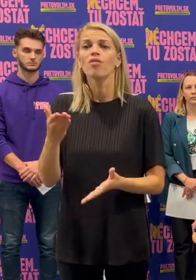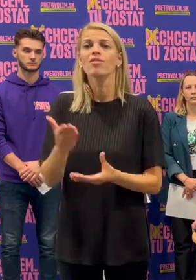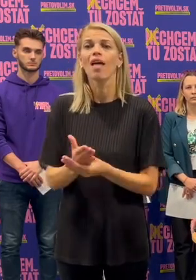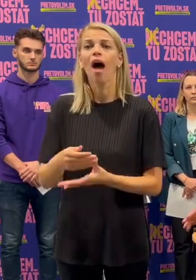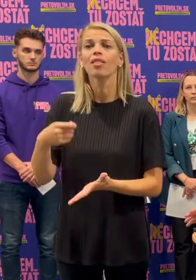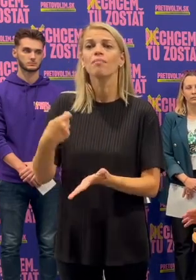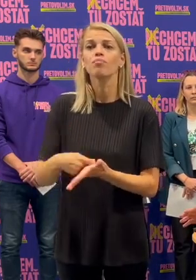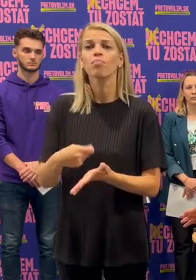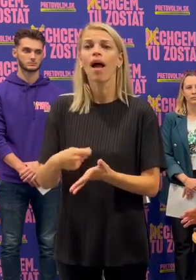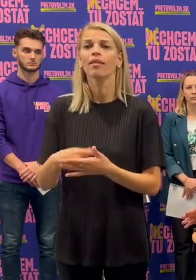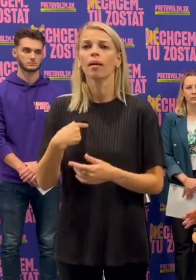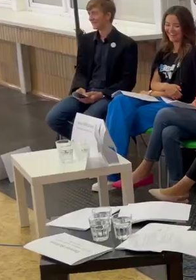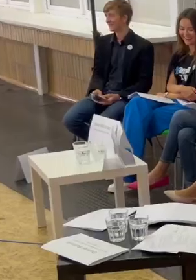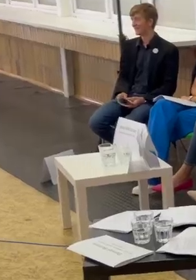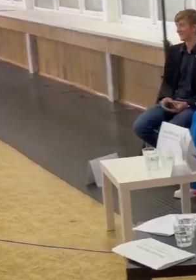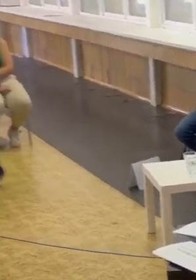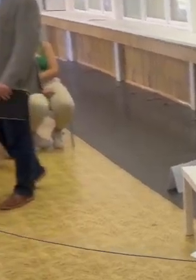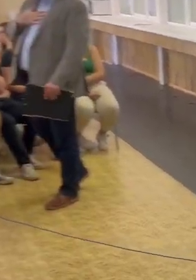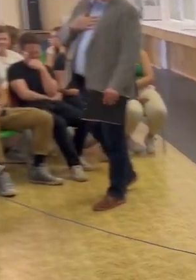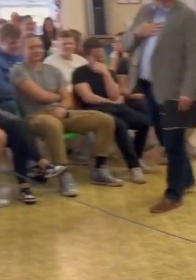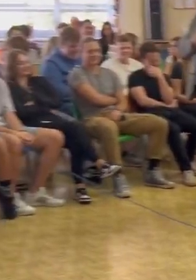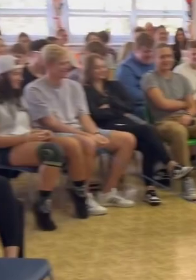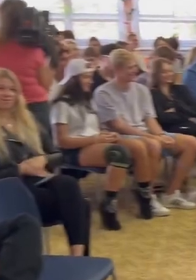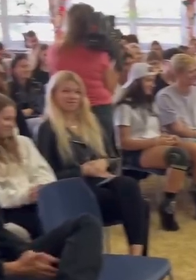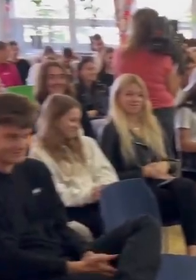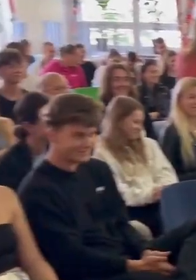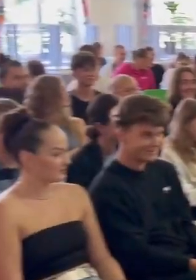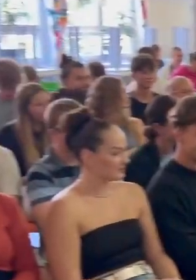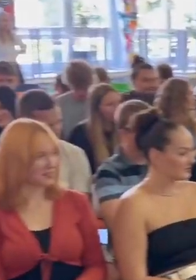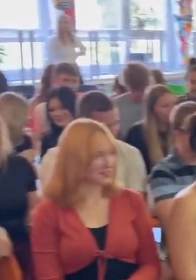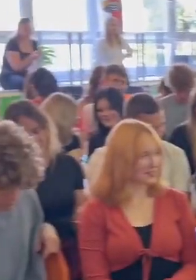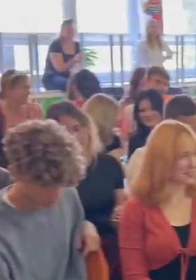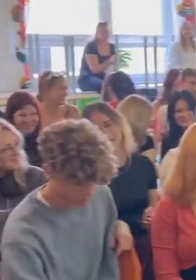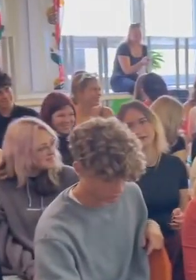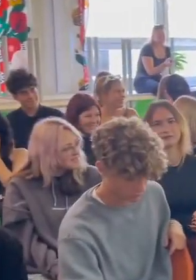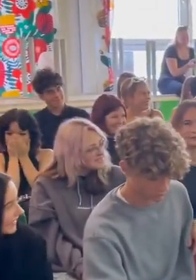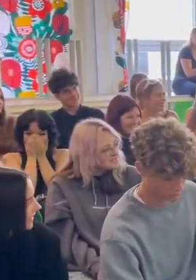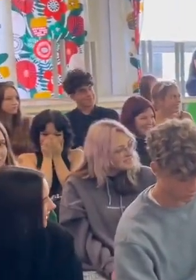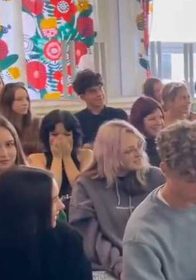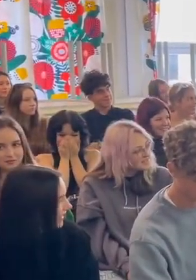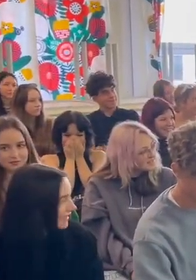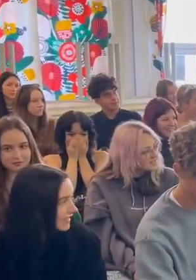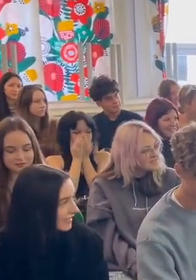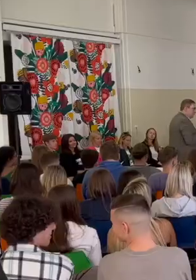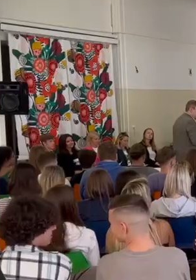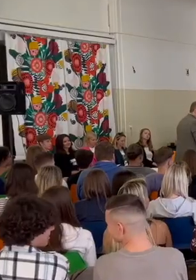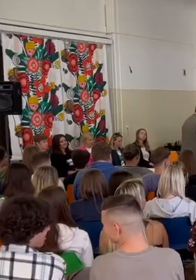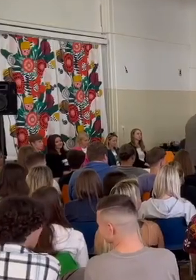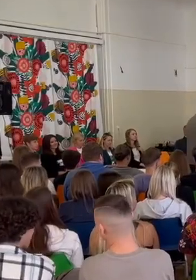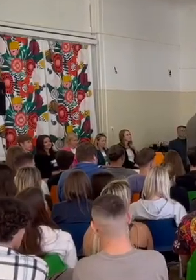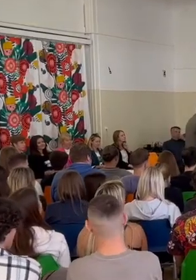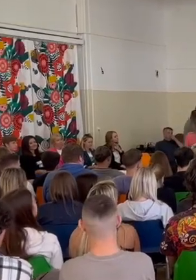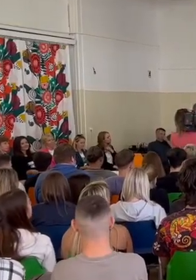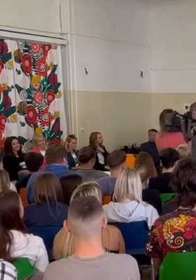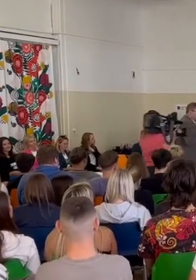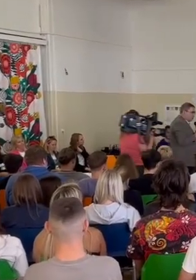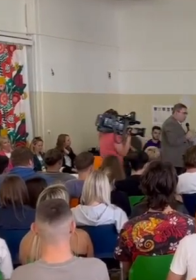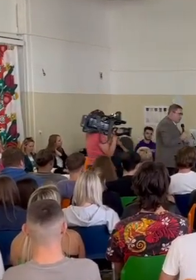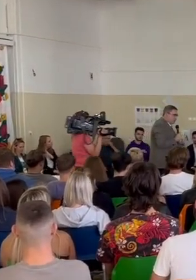cent. Ja si však dovolím tento príklad toho volebného vlaku využiť ešte na jednu vec. A to je, že my už na základe